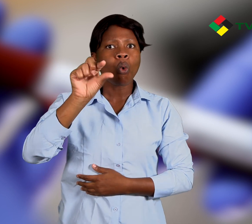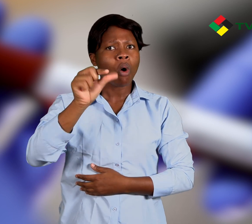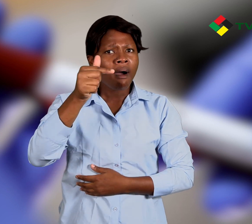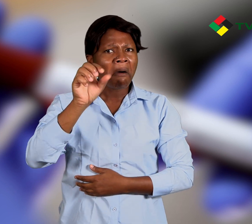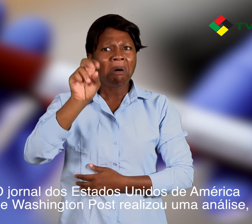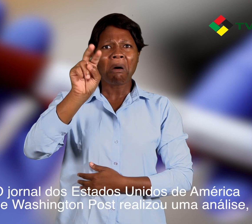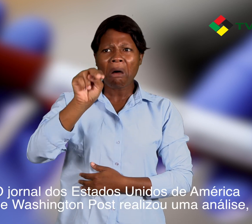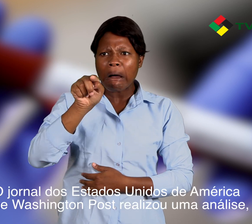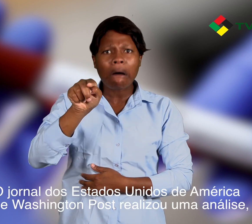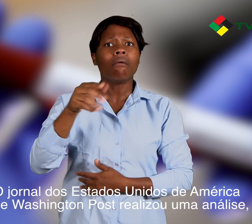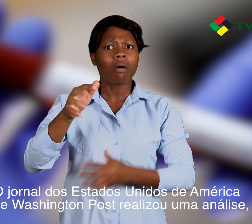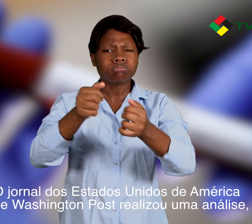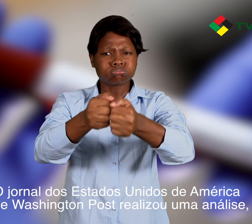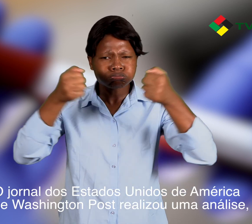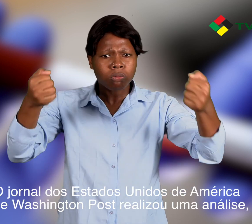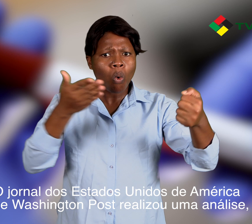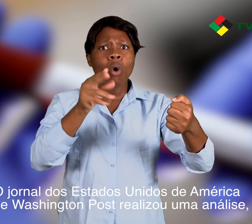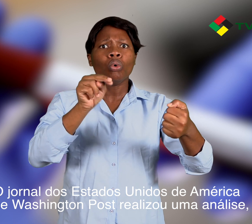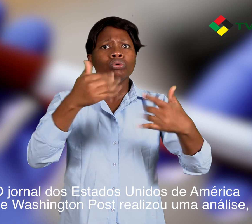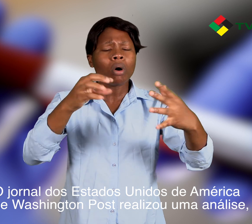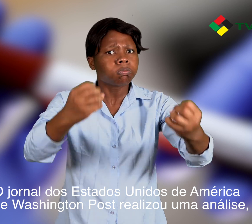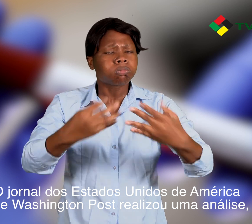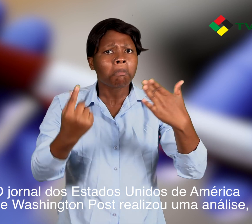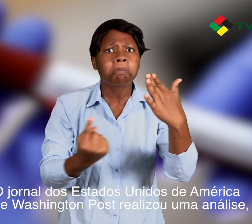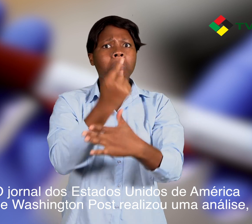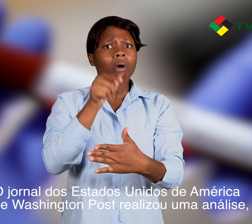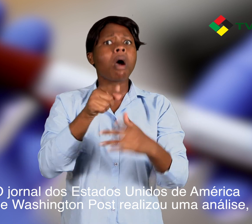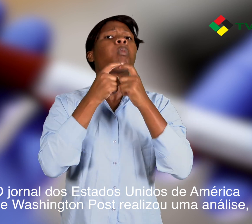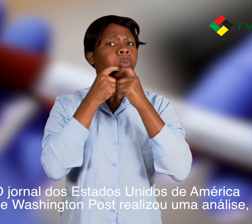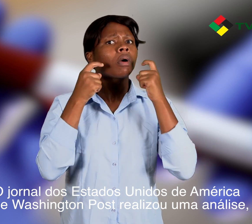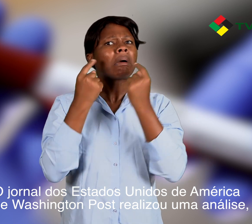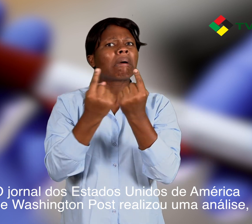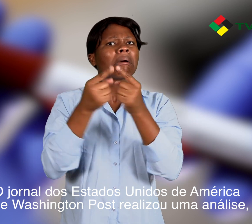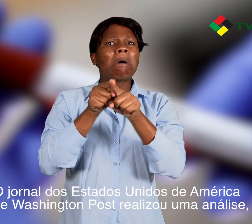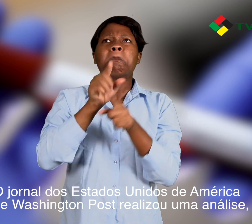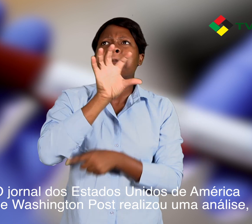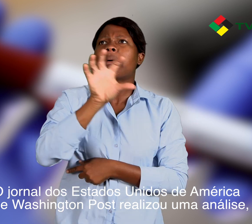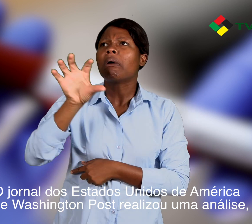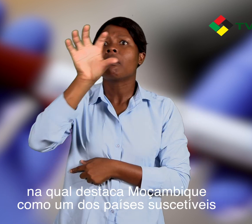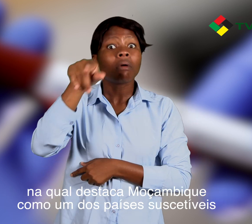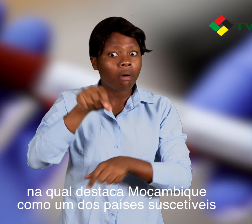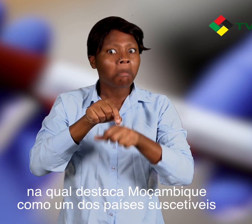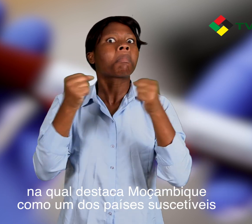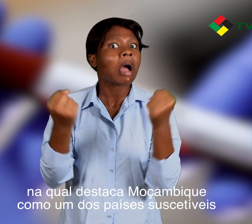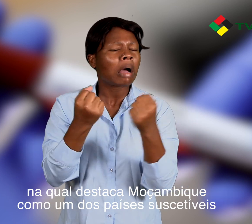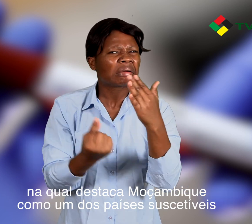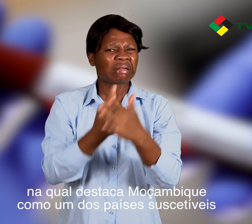O Jornal dos Estados Unidos da América, The Washington Post, realizou uma análise na qual destaca Moçambique